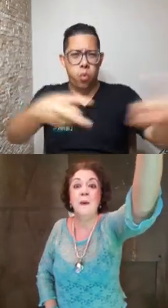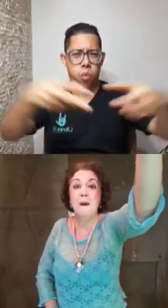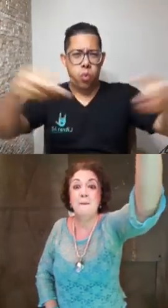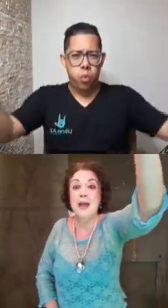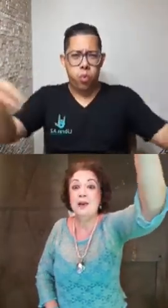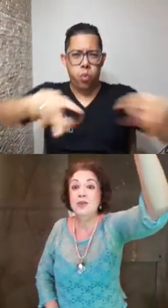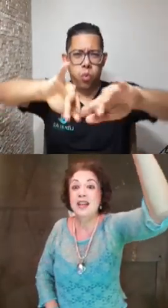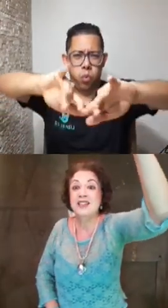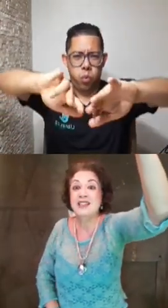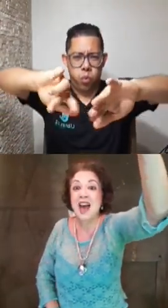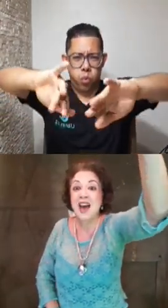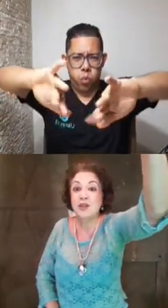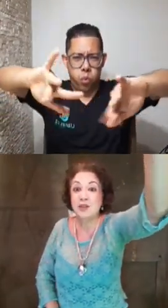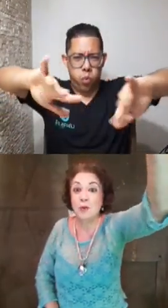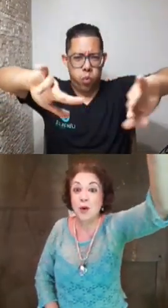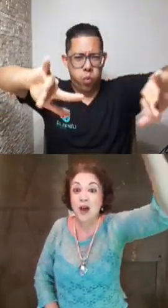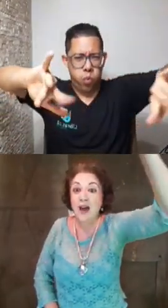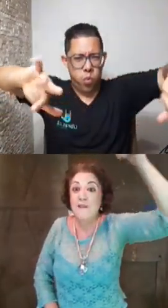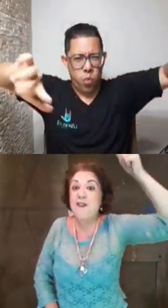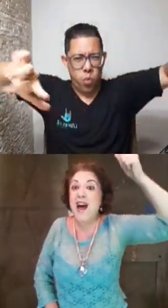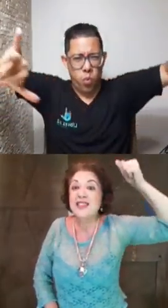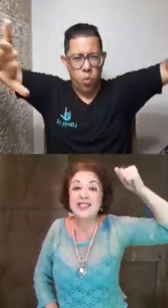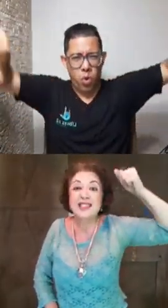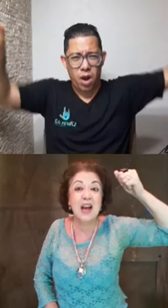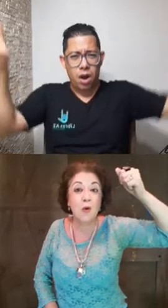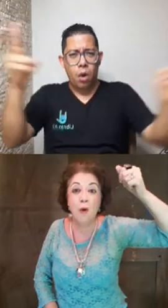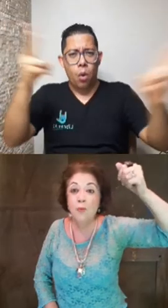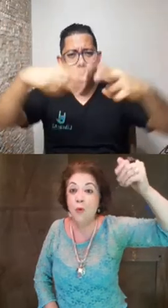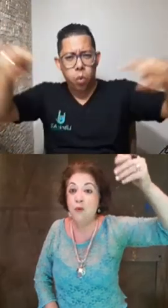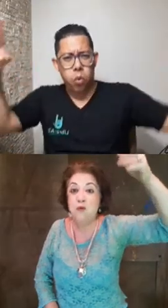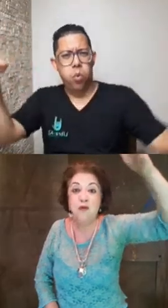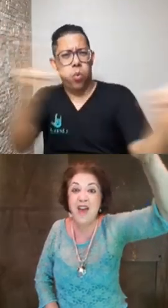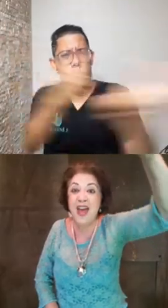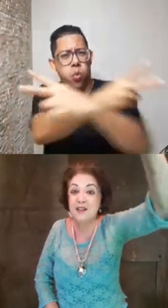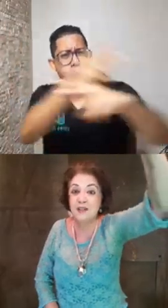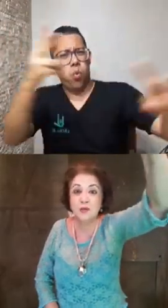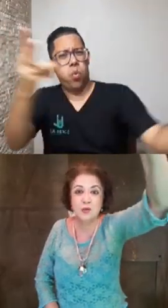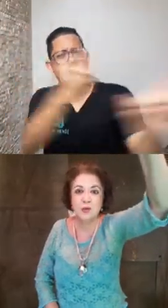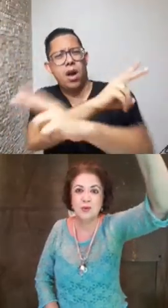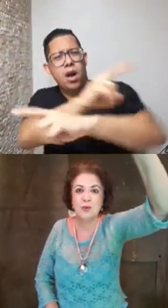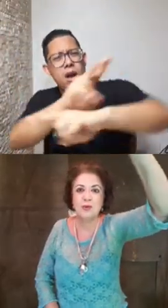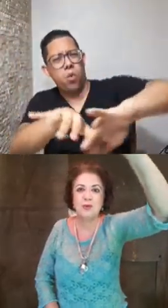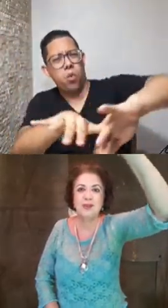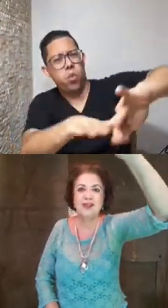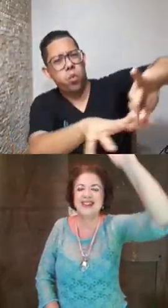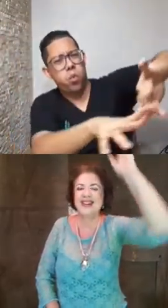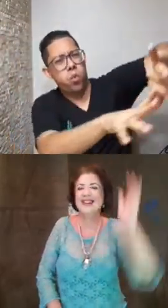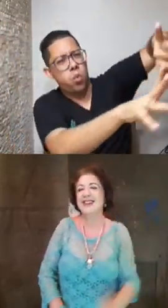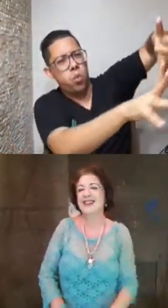transportá-lo pelo deserto. Faça como o vento.